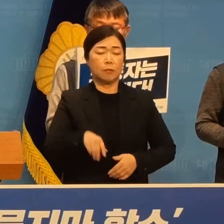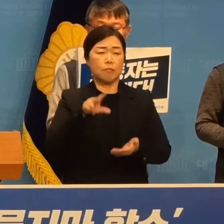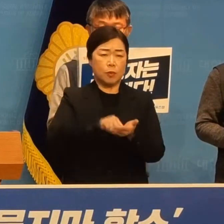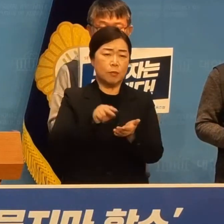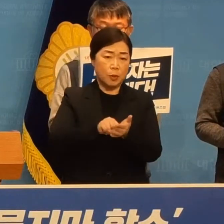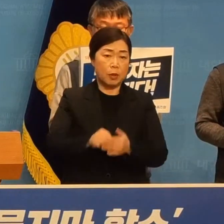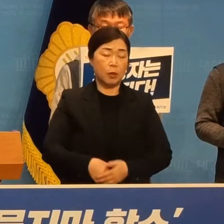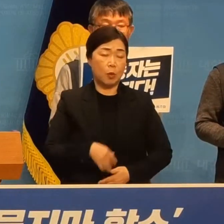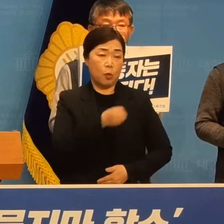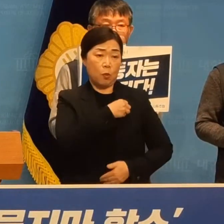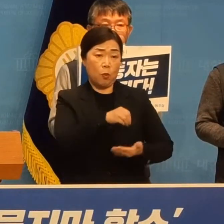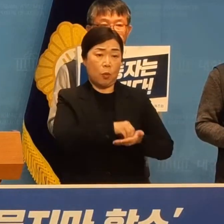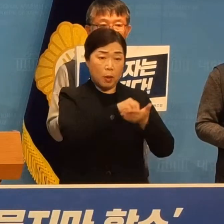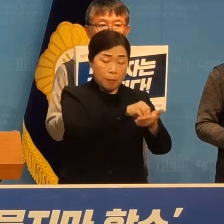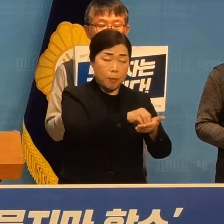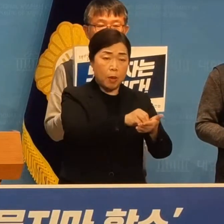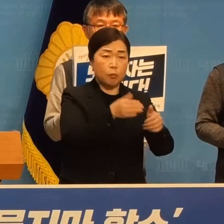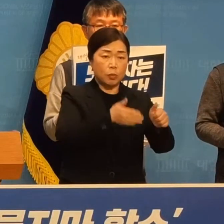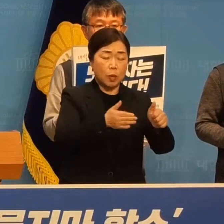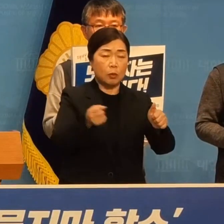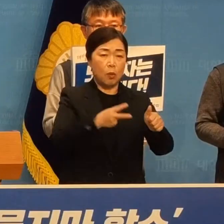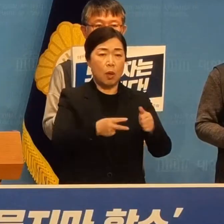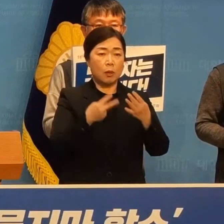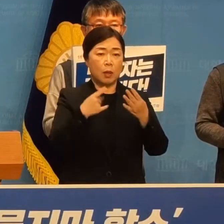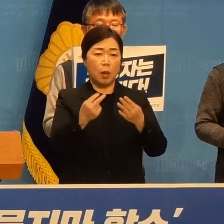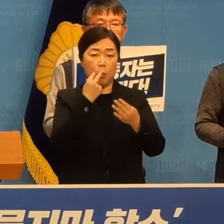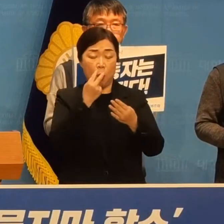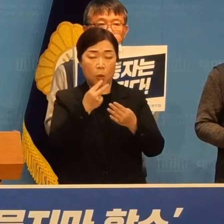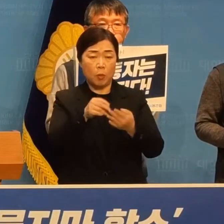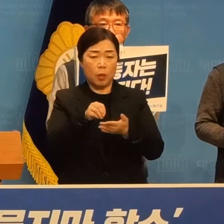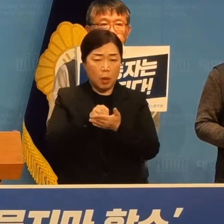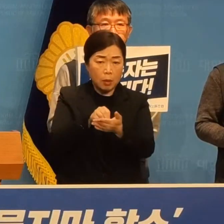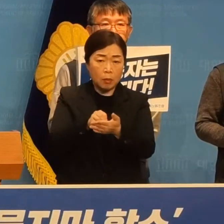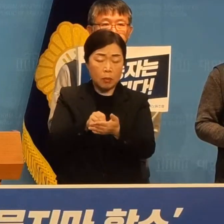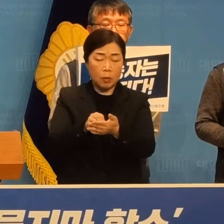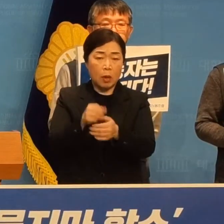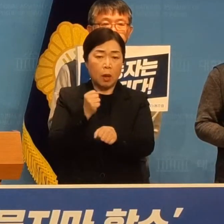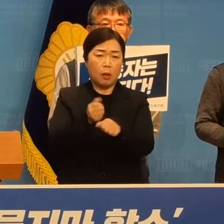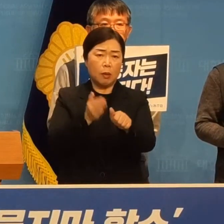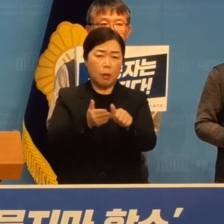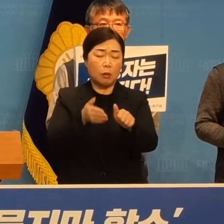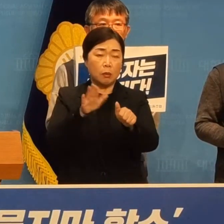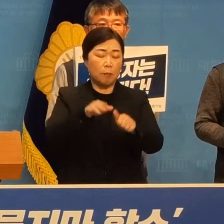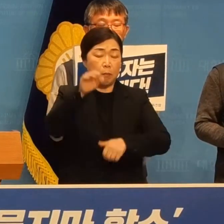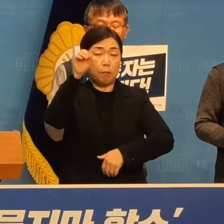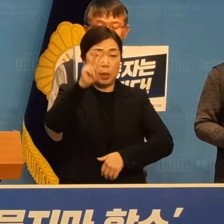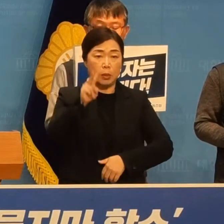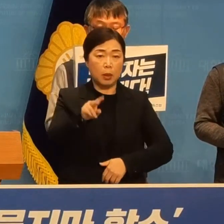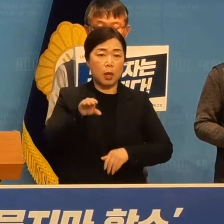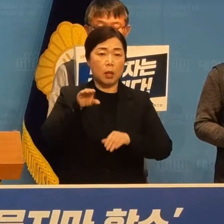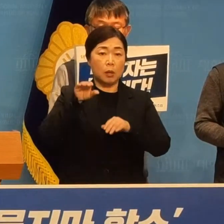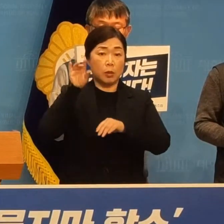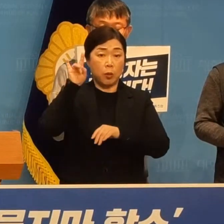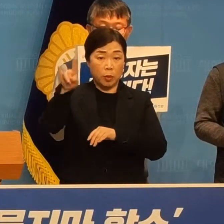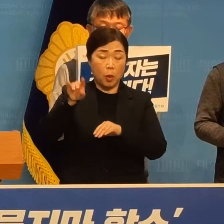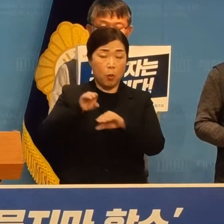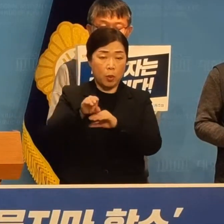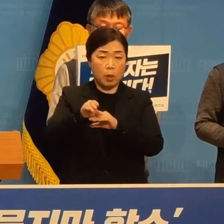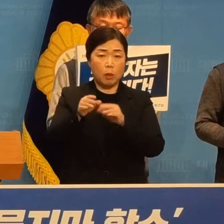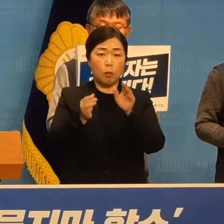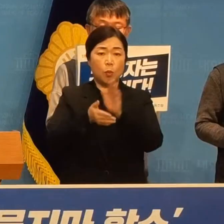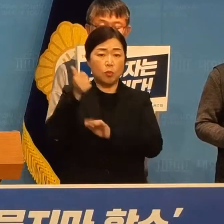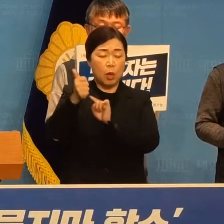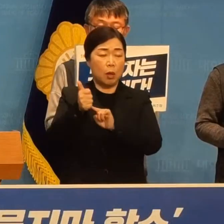가입을 요청했더니 현대차가 갑자기 그 노동자들을 전부 내보냈다라고 외치자